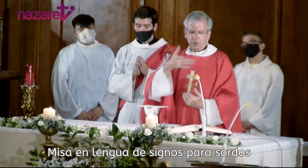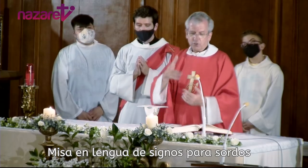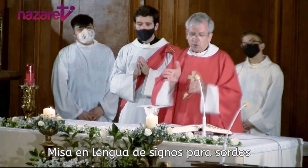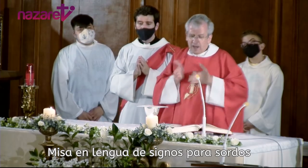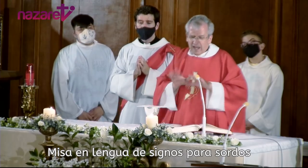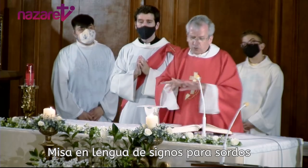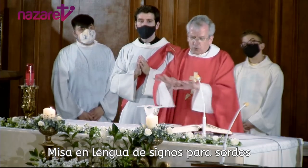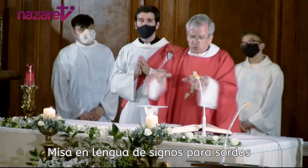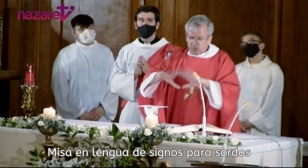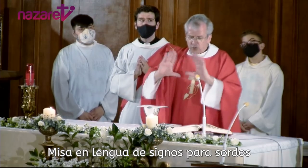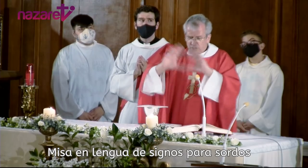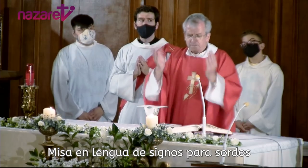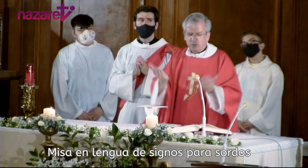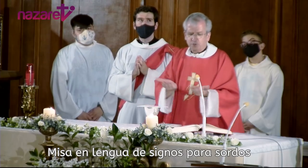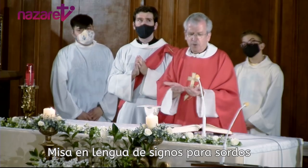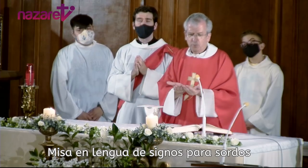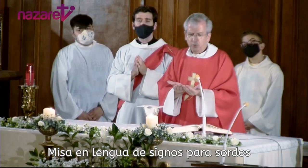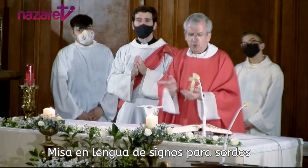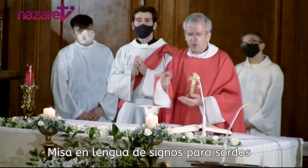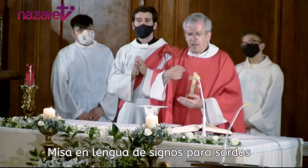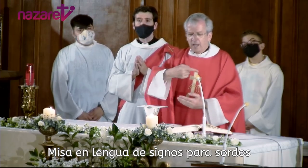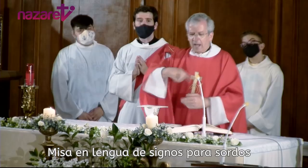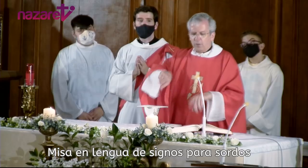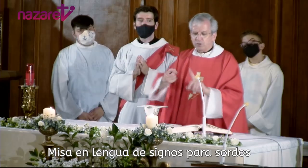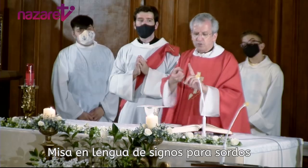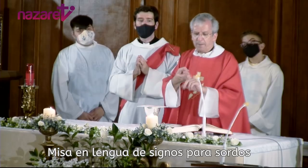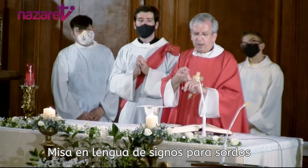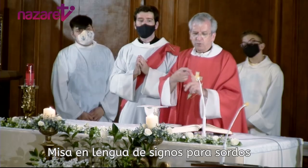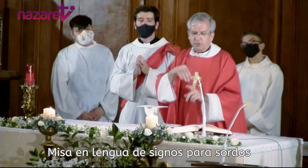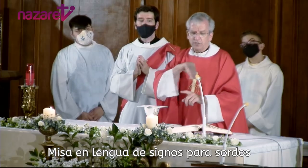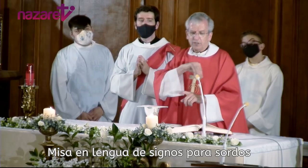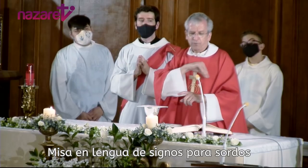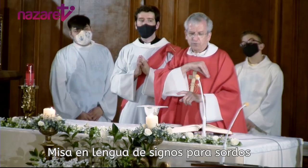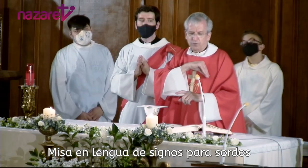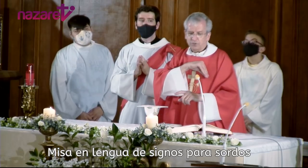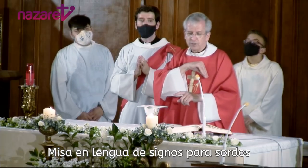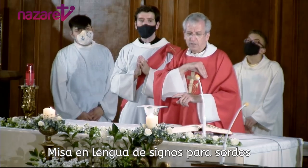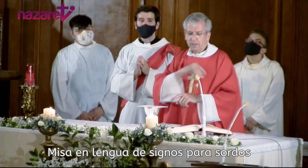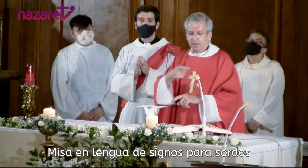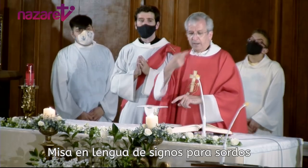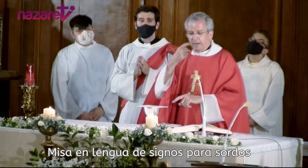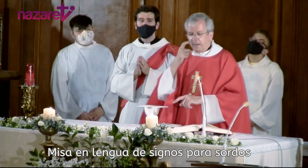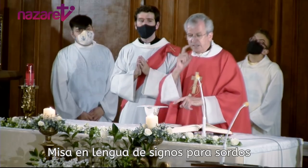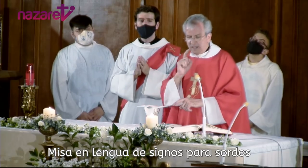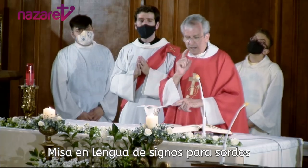misericordioso, a todos tus hijos dispersos por el mundo, a nuestros hermanos difuntos, Cristian